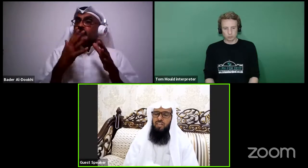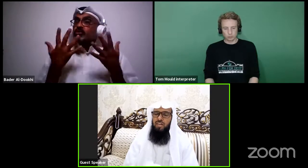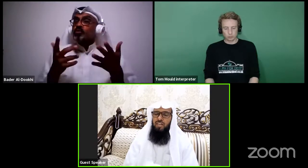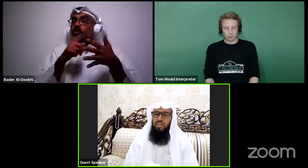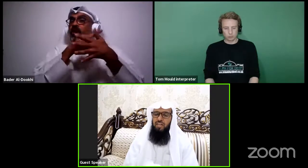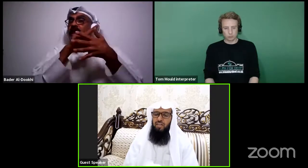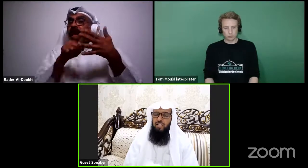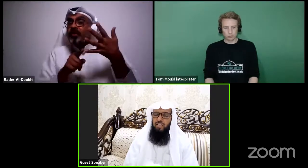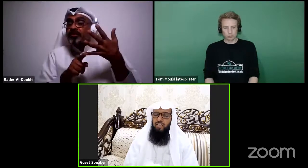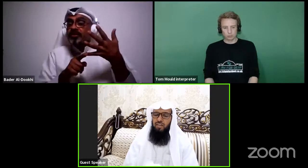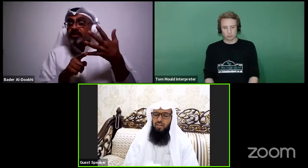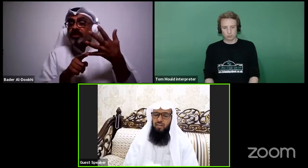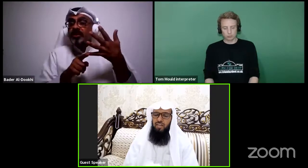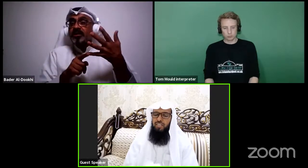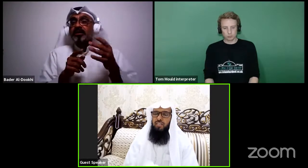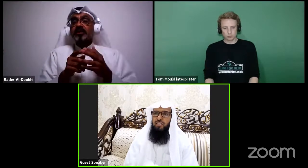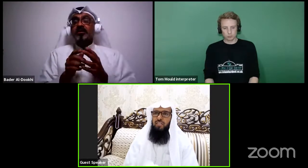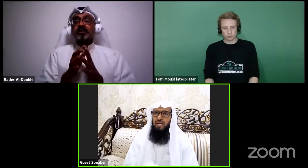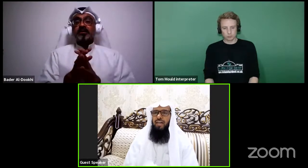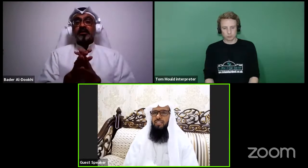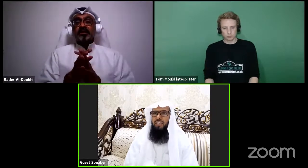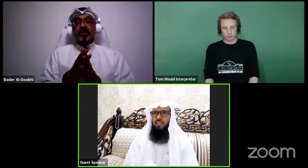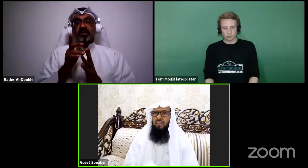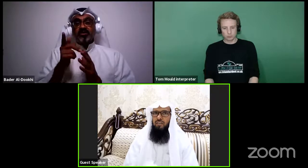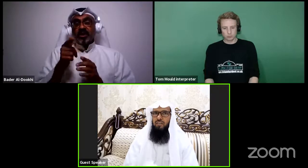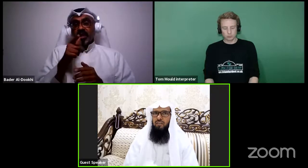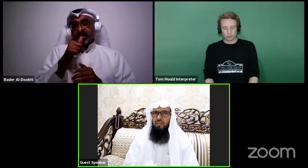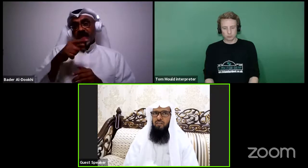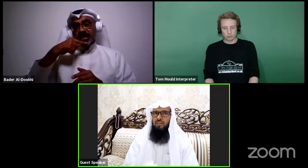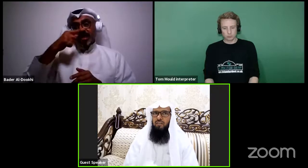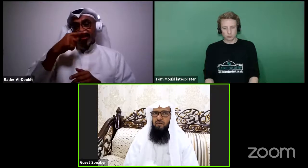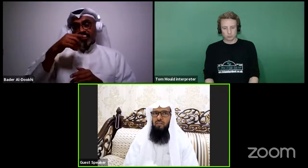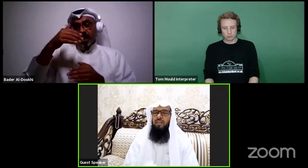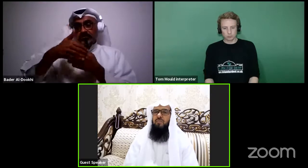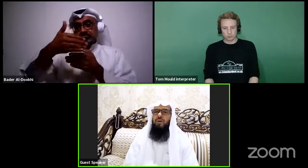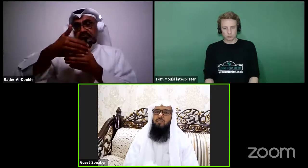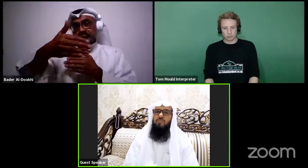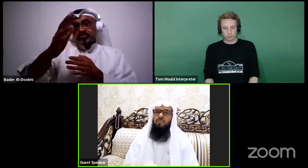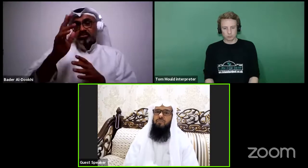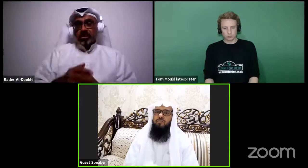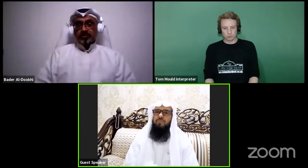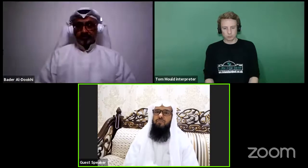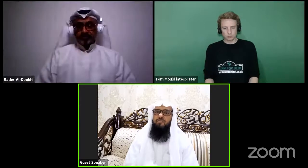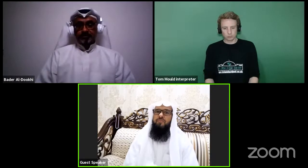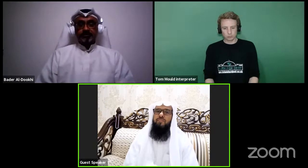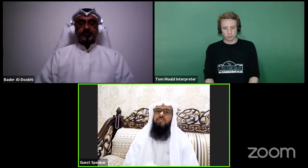في ثنايا حديثي الآتي. نعم.